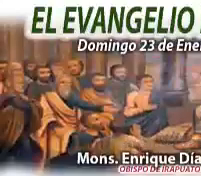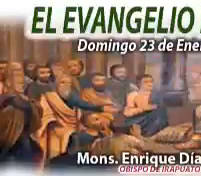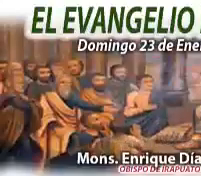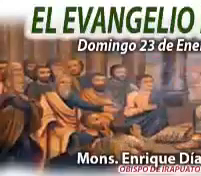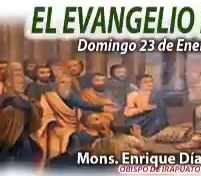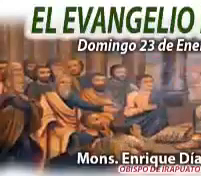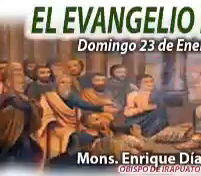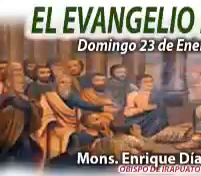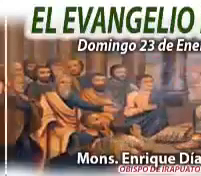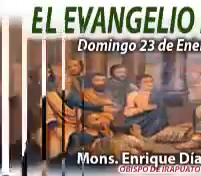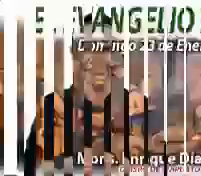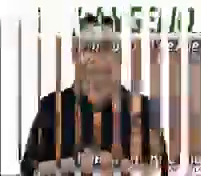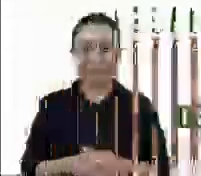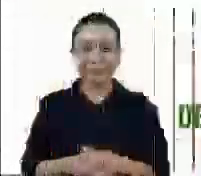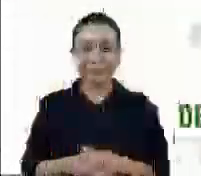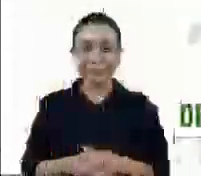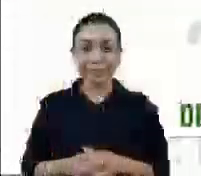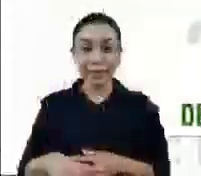acompáñame.